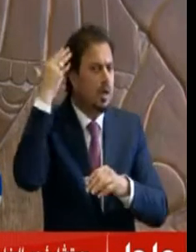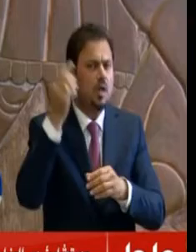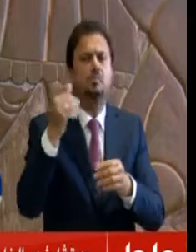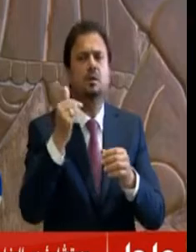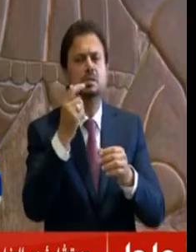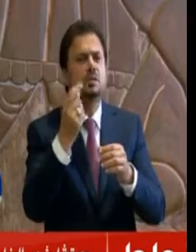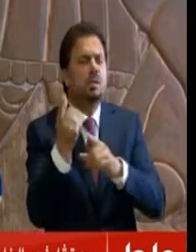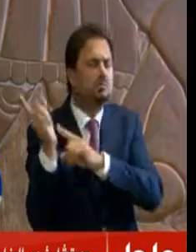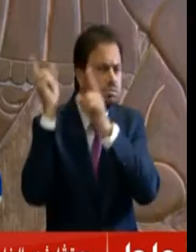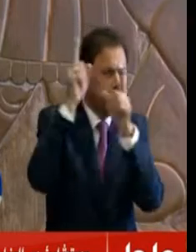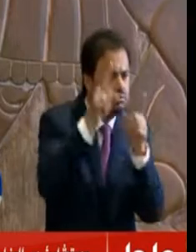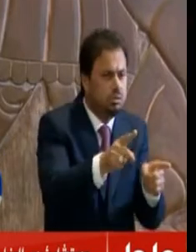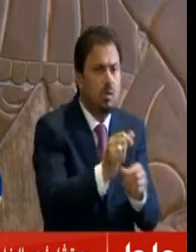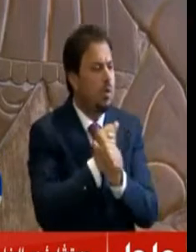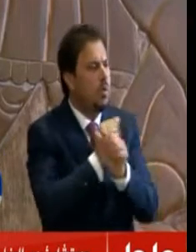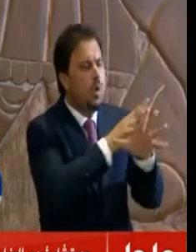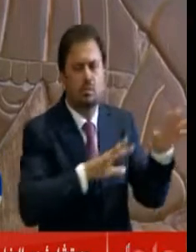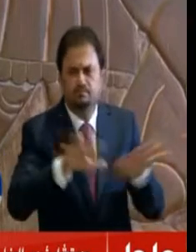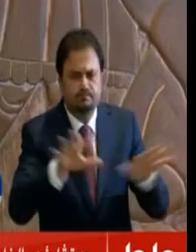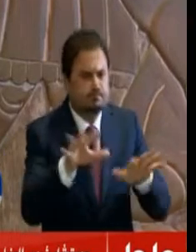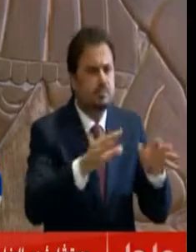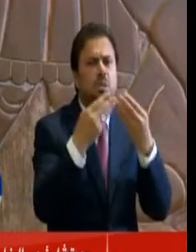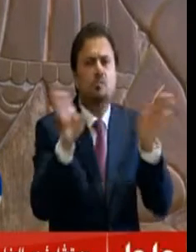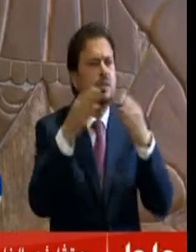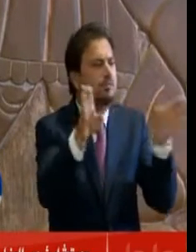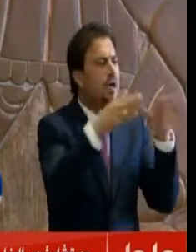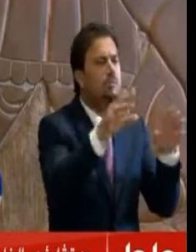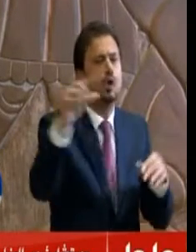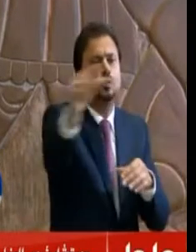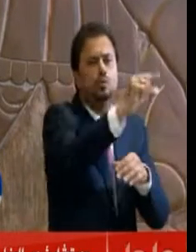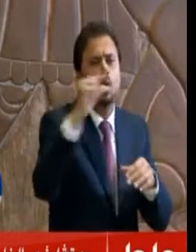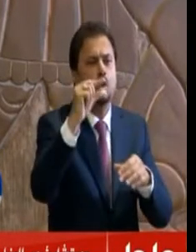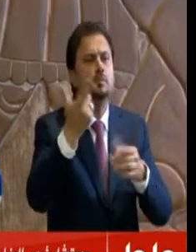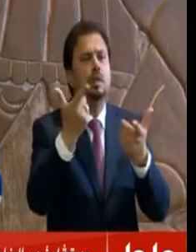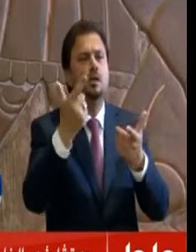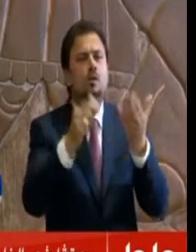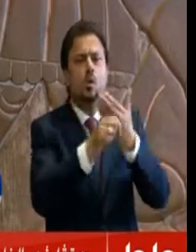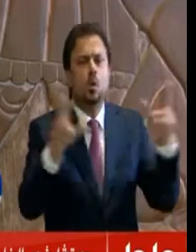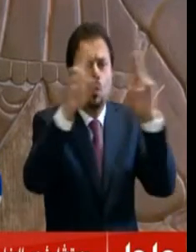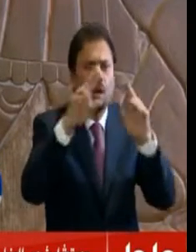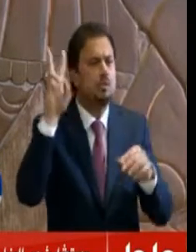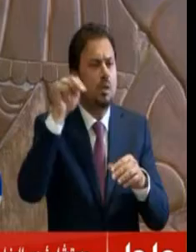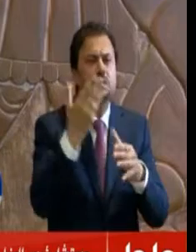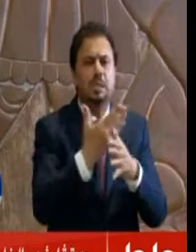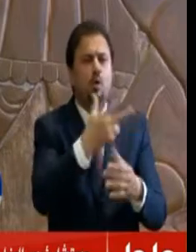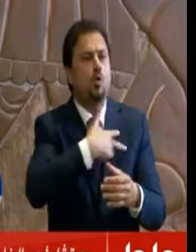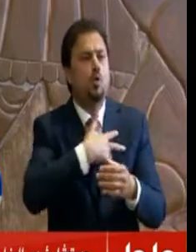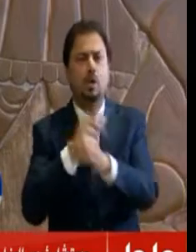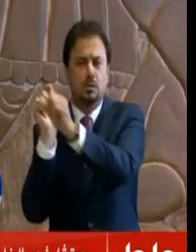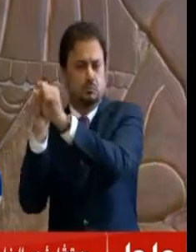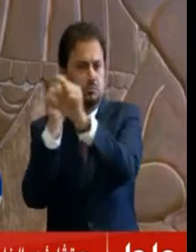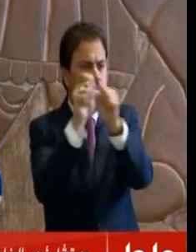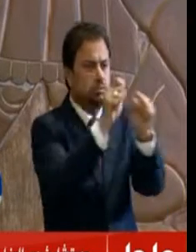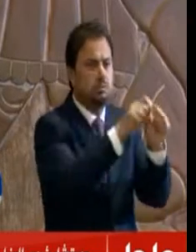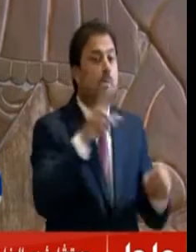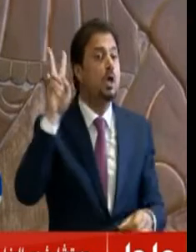هو فتح المجال أمام الفرق الدولية، وطلبت الحكومة بشكل رسمي من